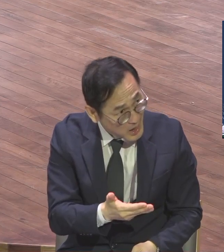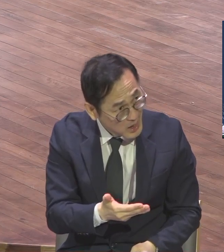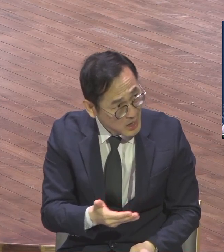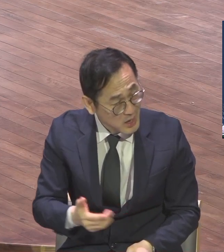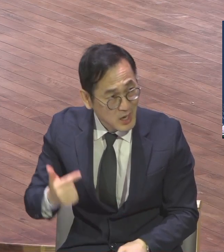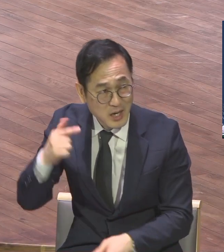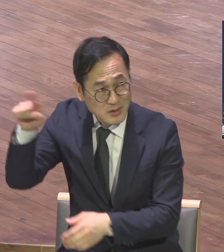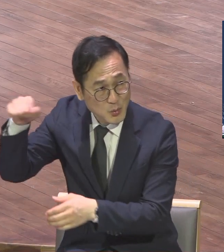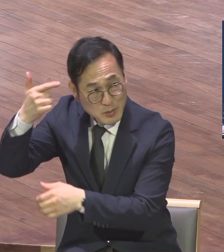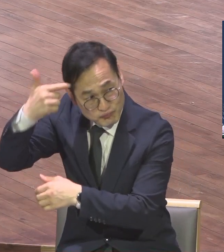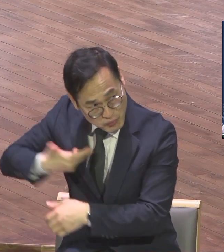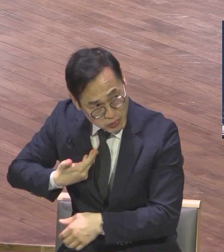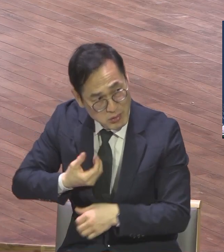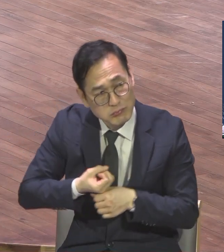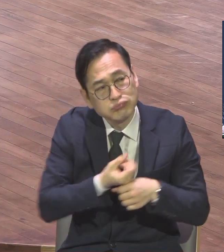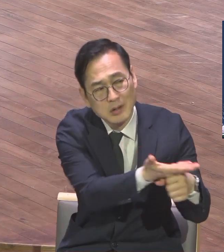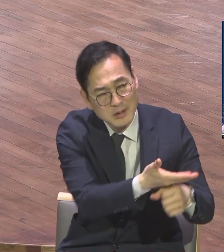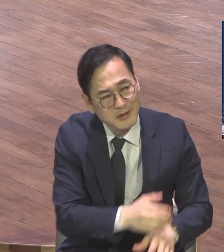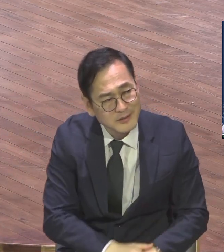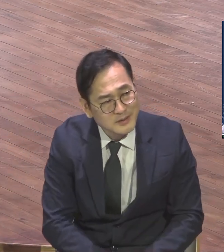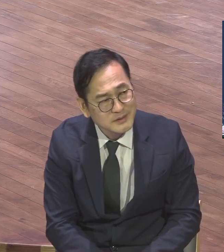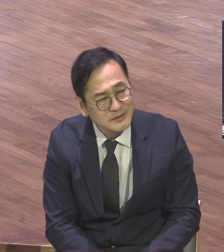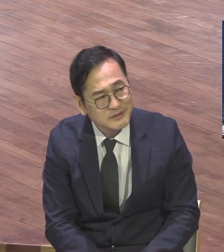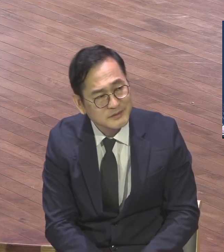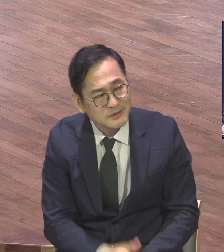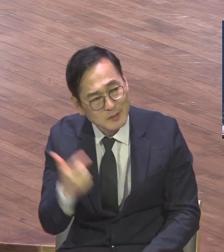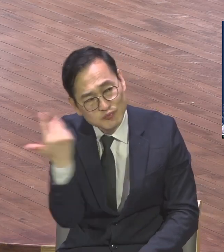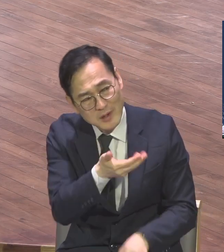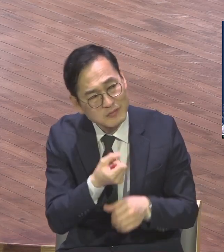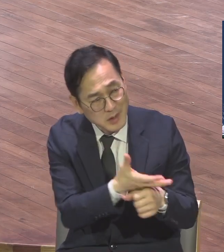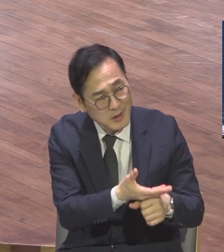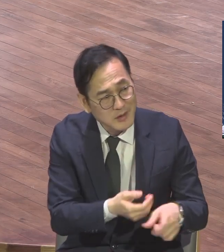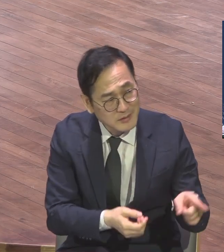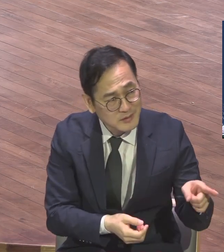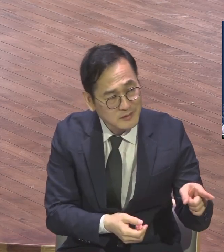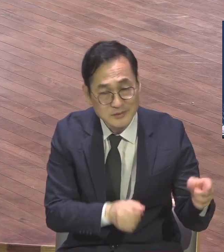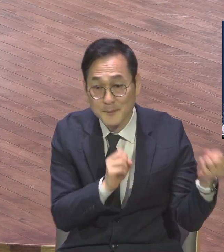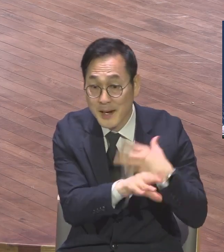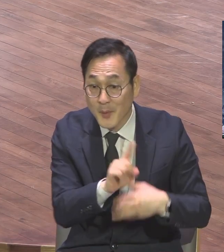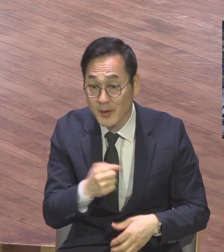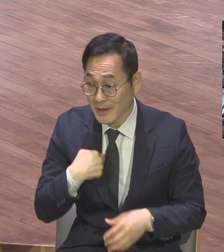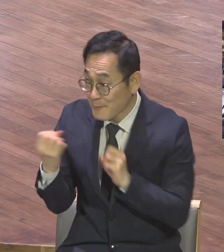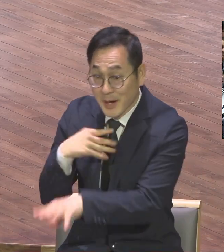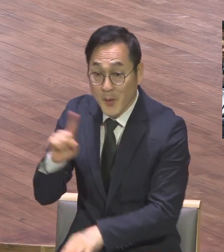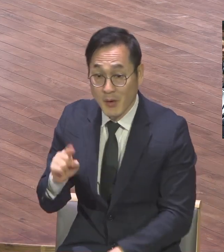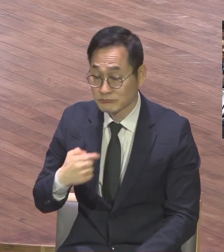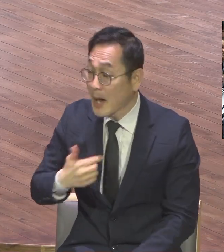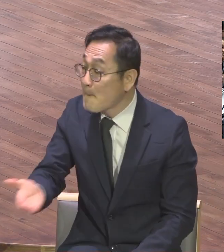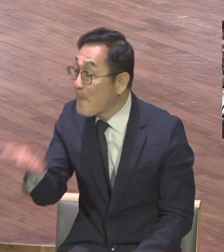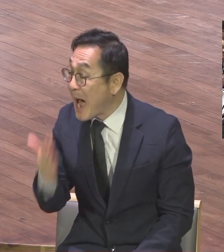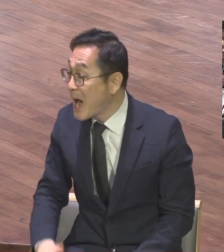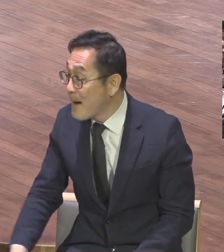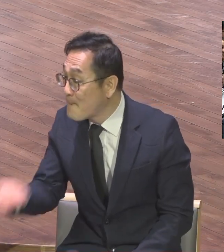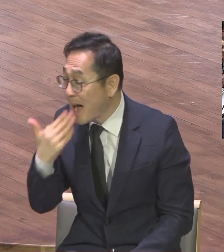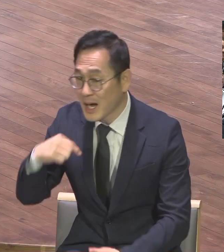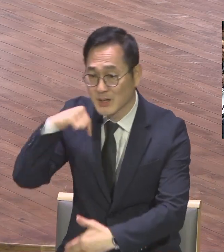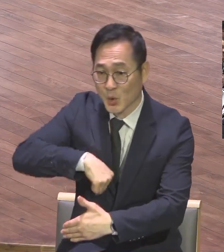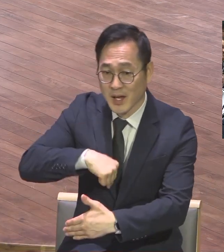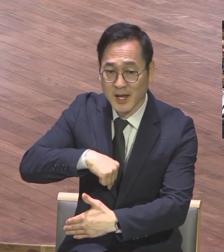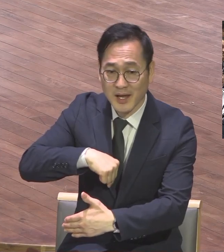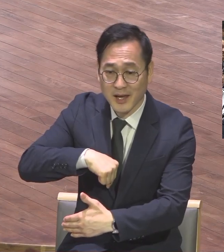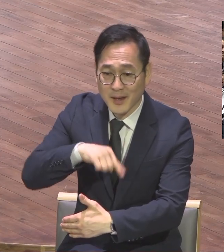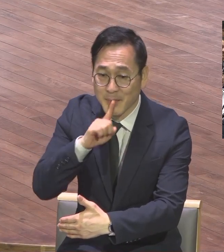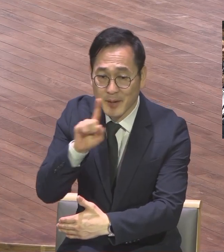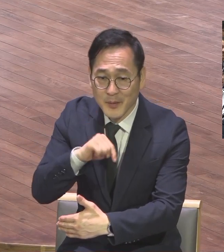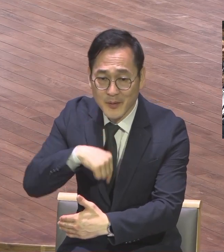해서 전화드렸습니다. 제가 뭐라고 했겠습니까? 예, 가능합니다. 그리고 제가 속으로는 뭐라고